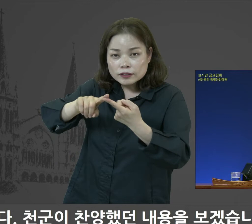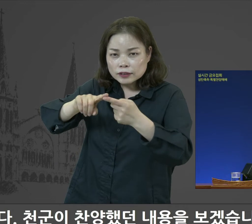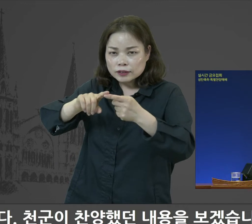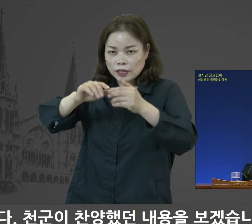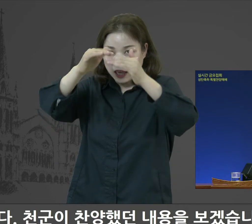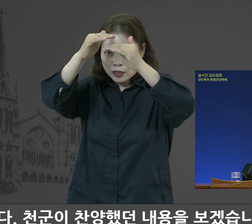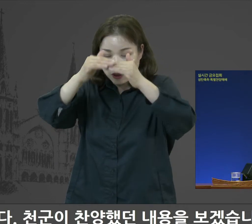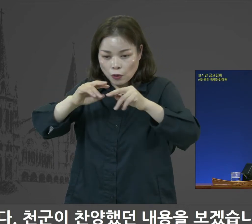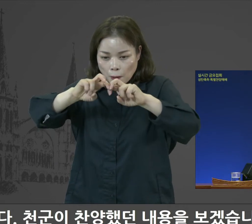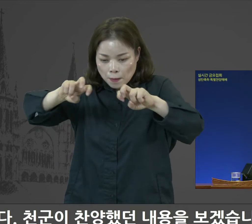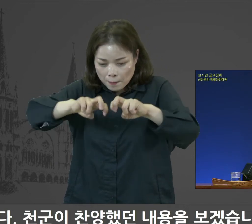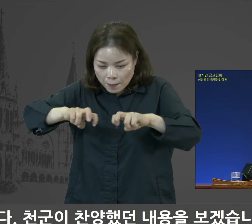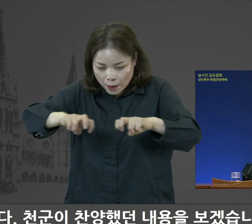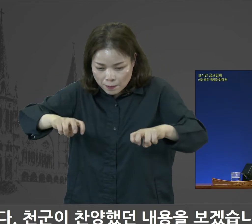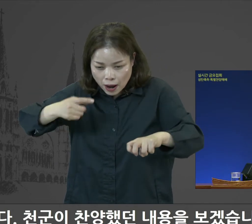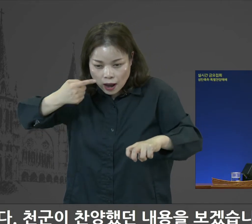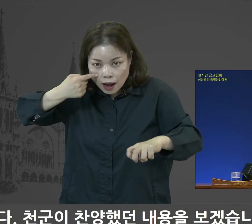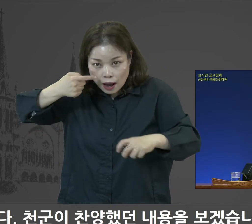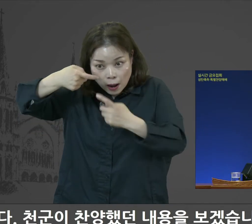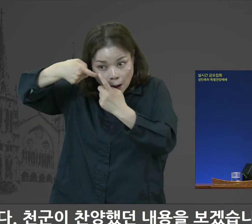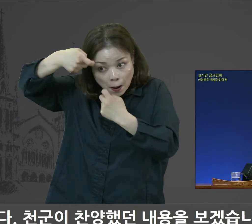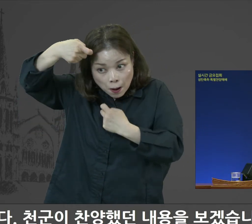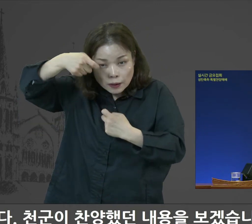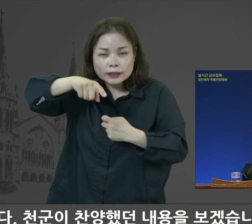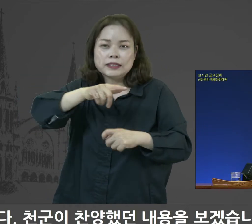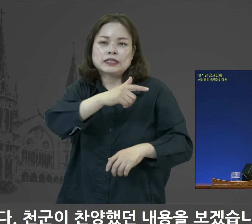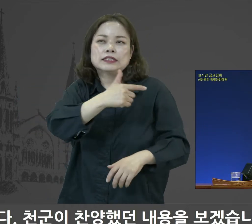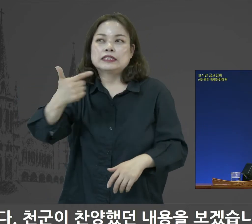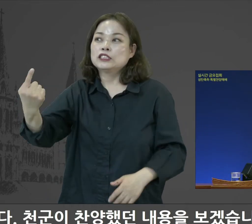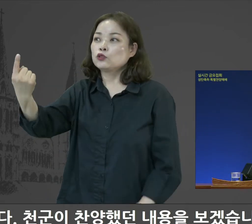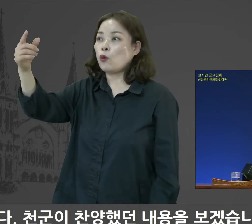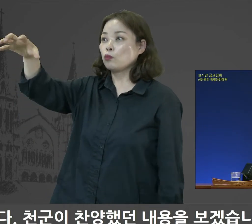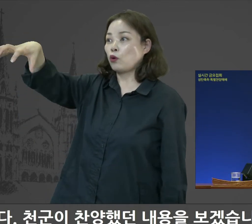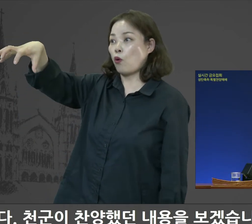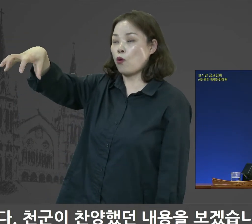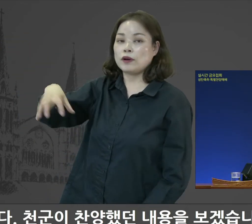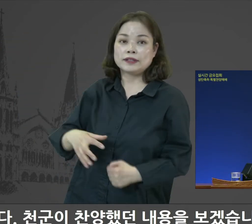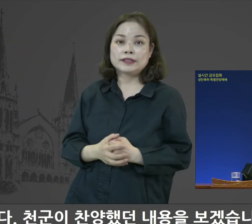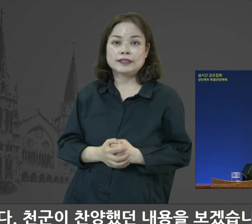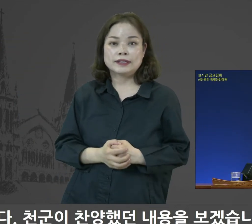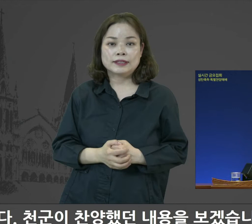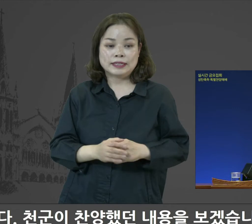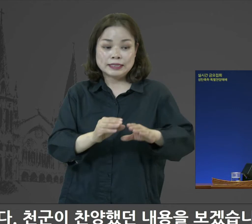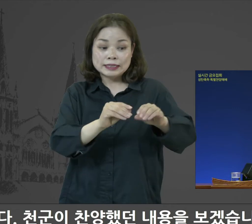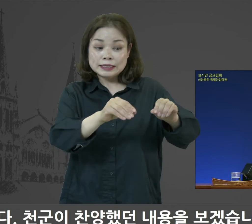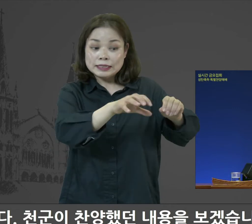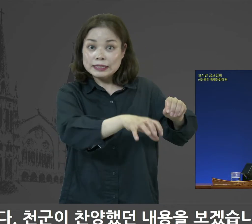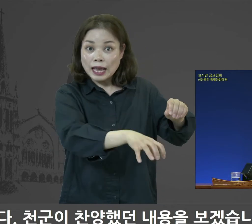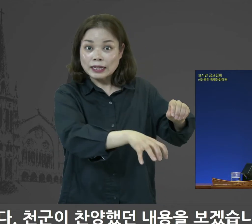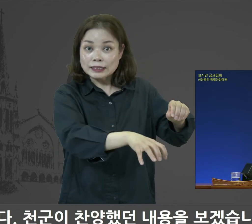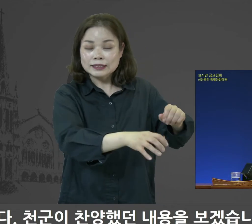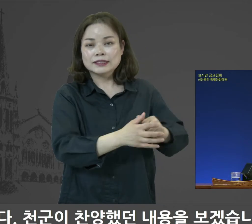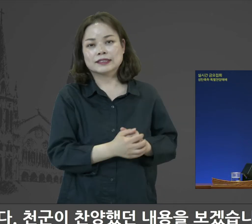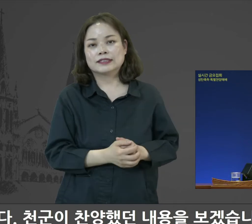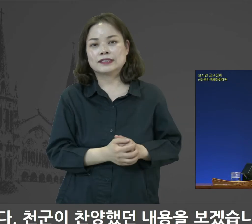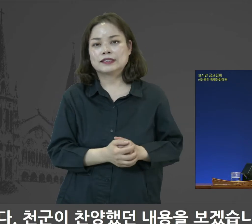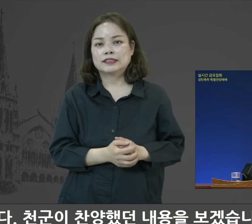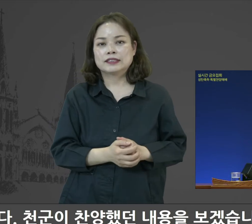살펴보십시다. 첫 번째, 지극히 높은 곳과 땅에서는 이 대꾸를 이루고